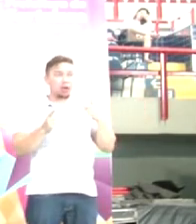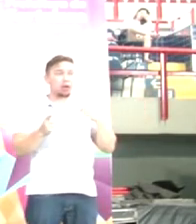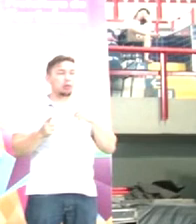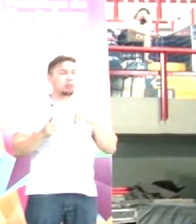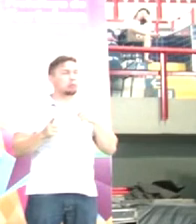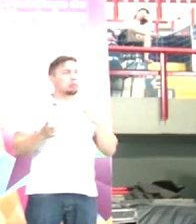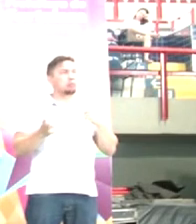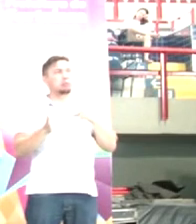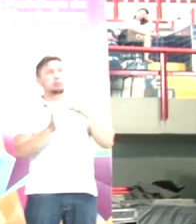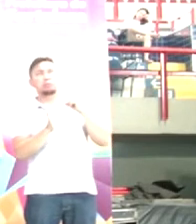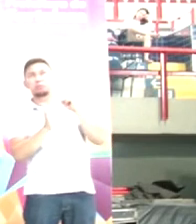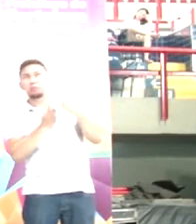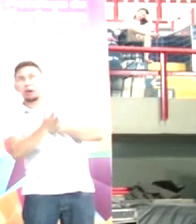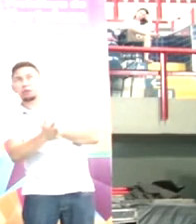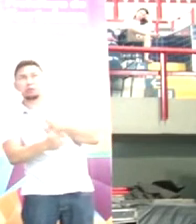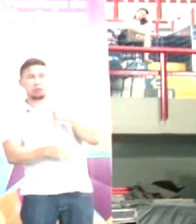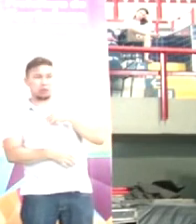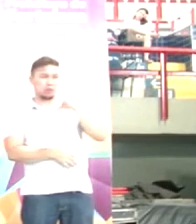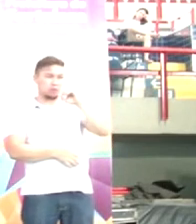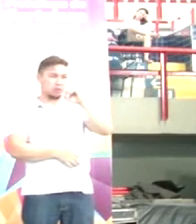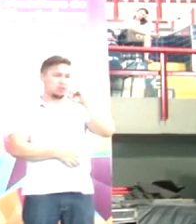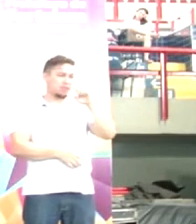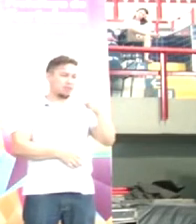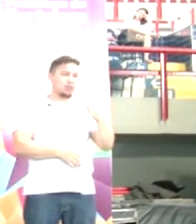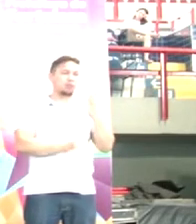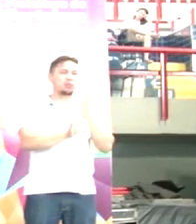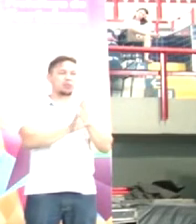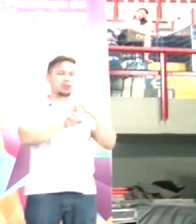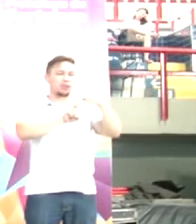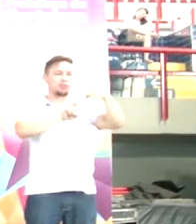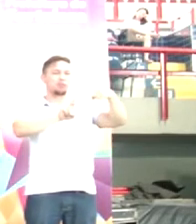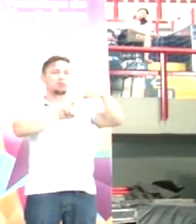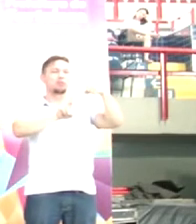tem vírgula, professor? Porque o pi vale quanto?